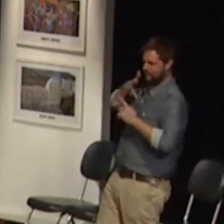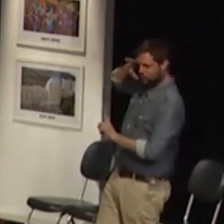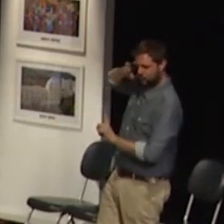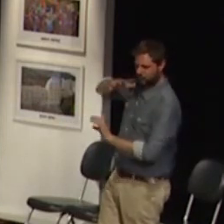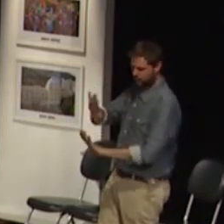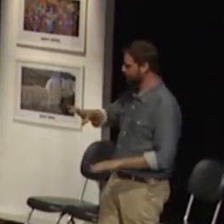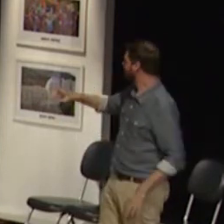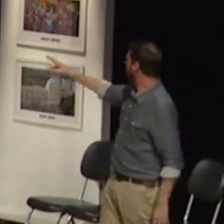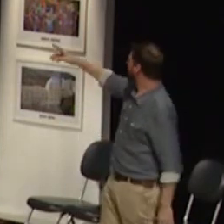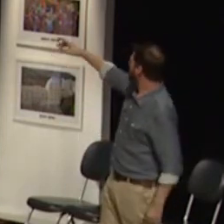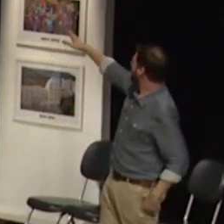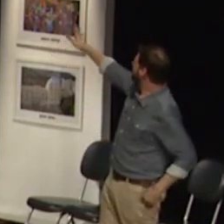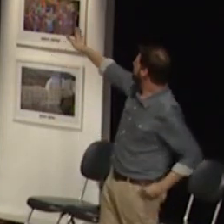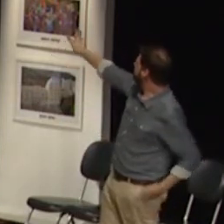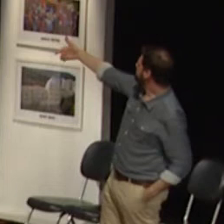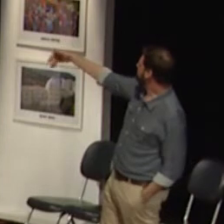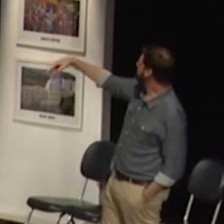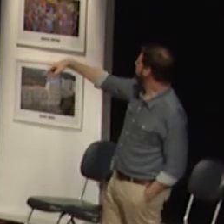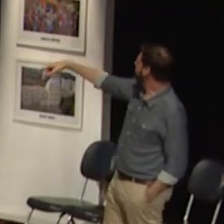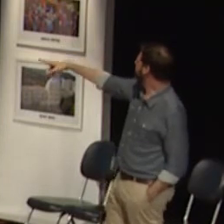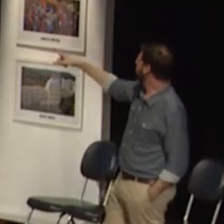minha língua, a Libras é o meu discurso.